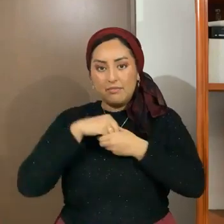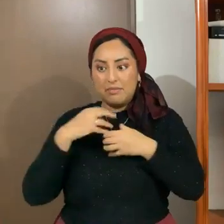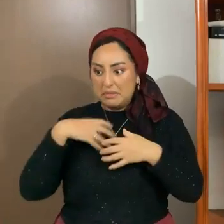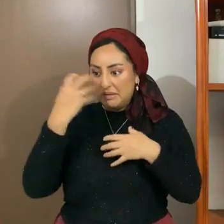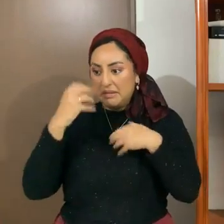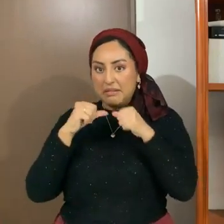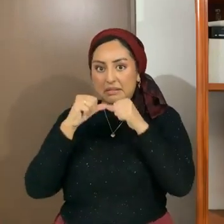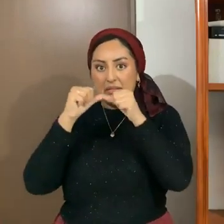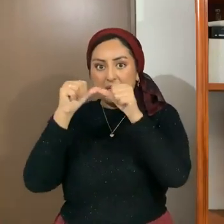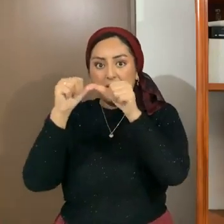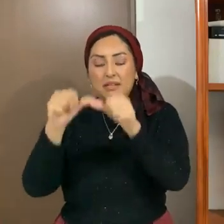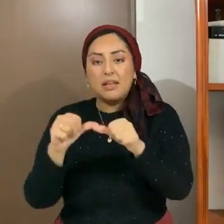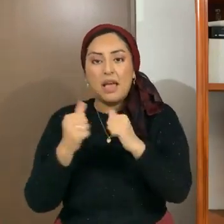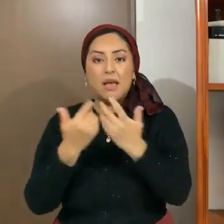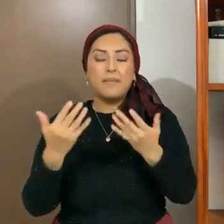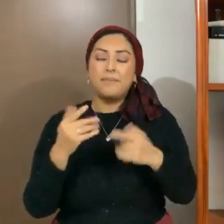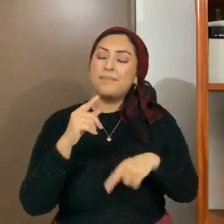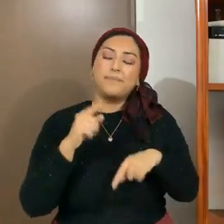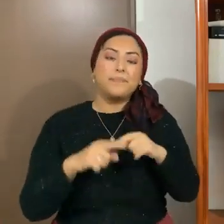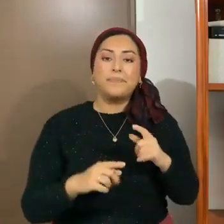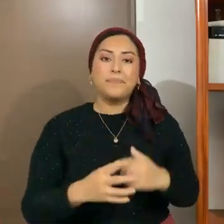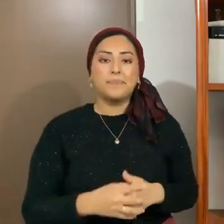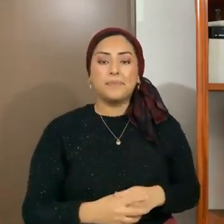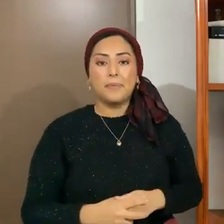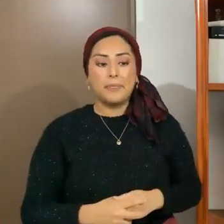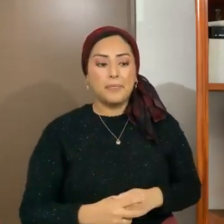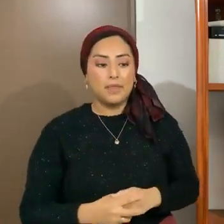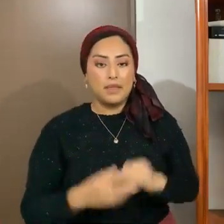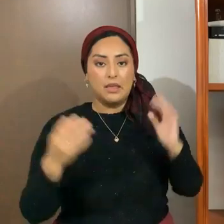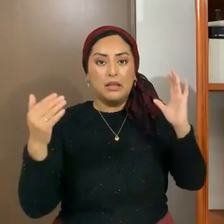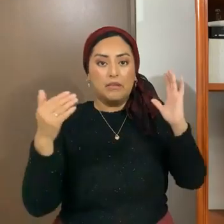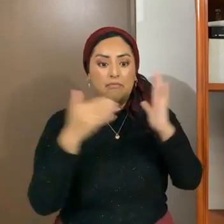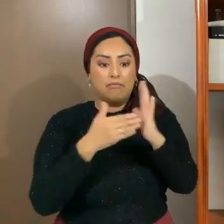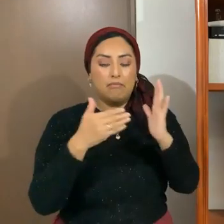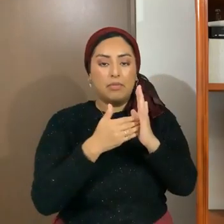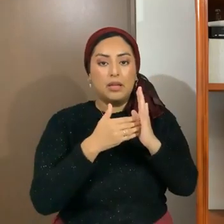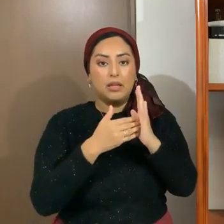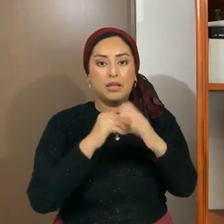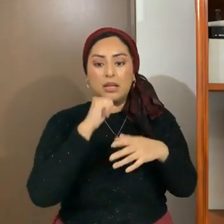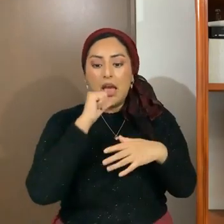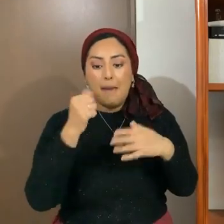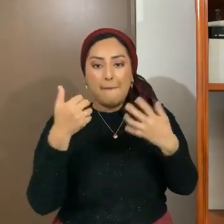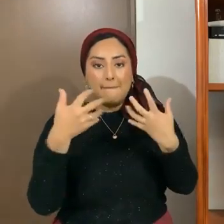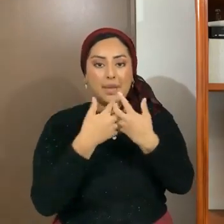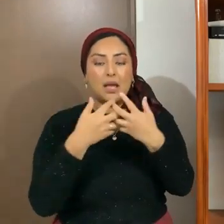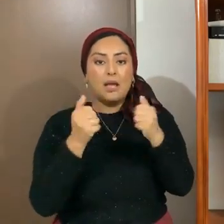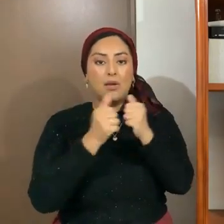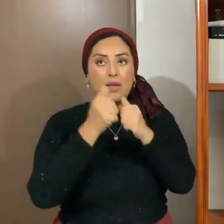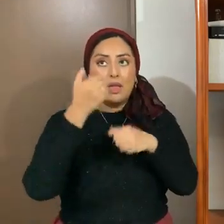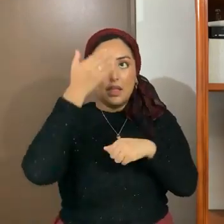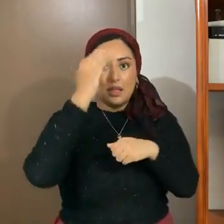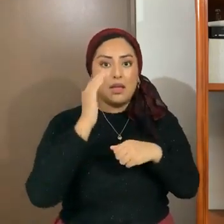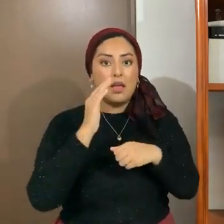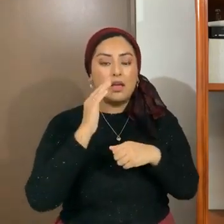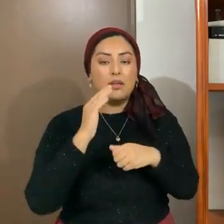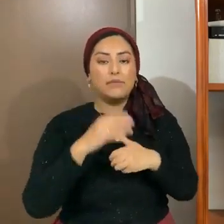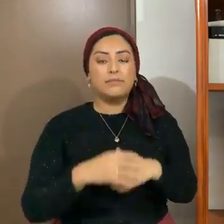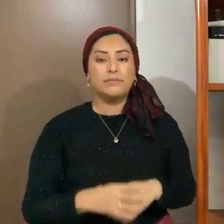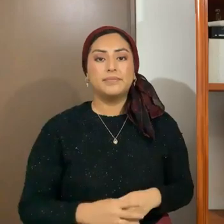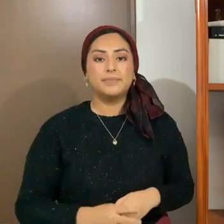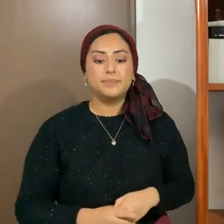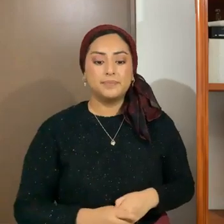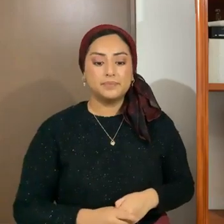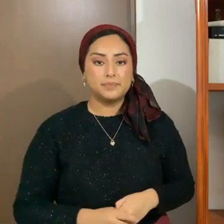su neurosis misma es algo que se opone a un fruto del Ruach HaKodesh, la mansedumbre, la templanza, la